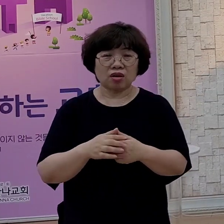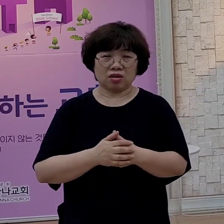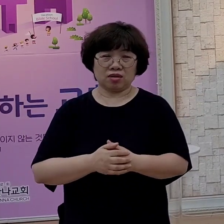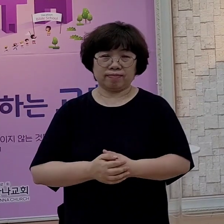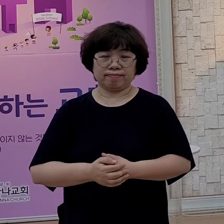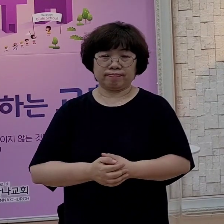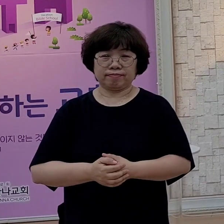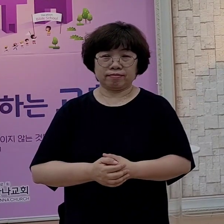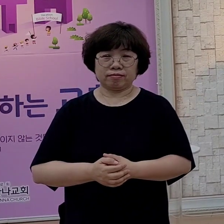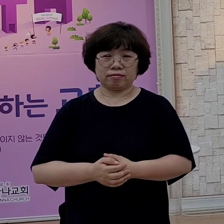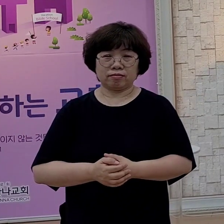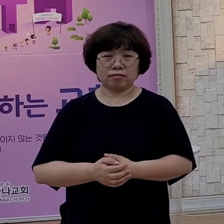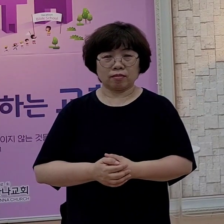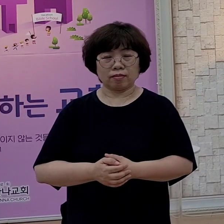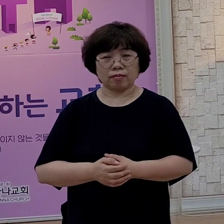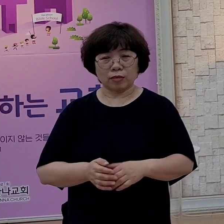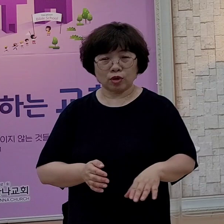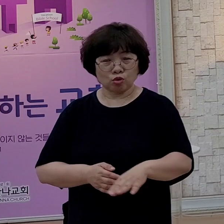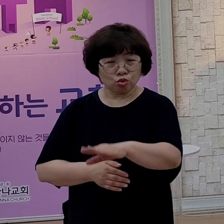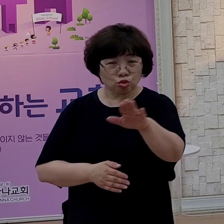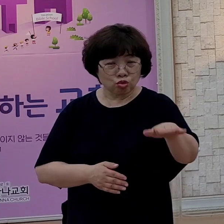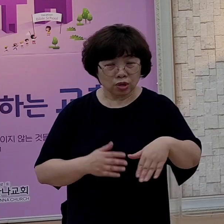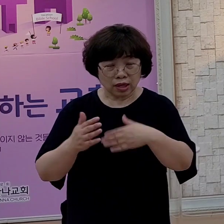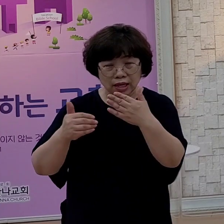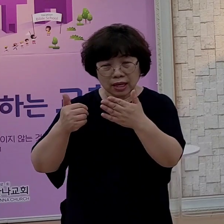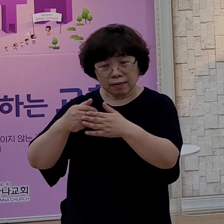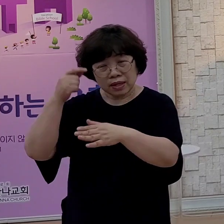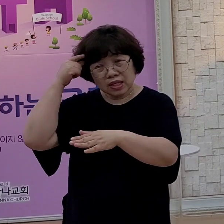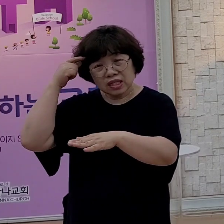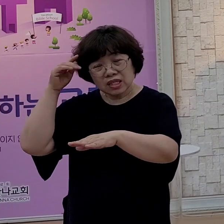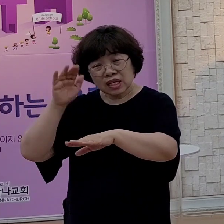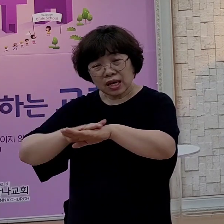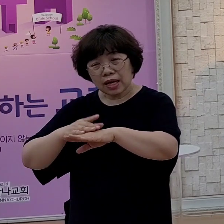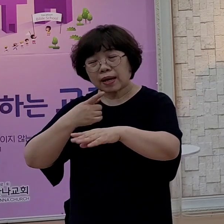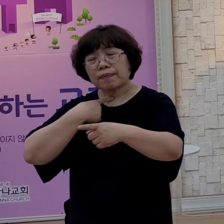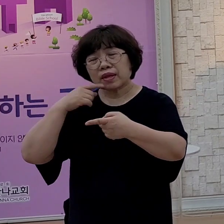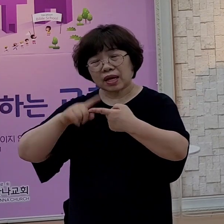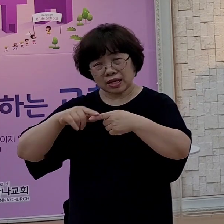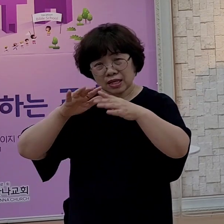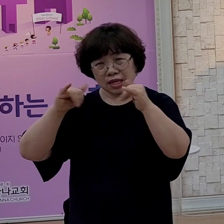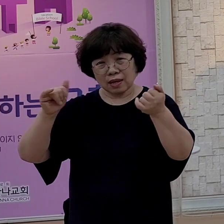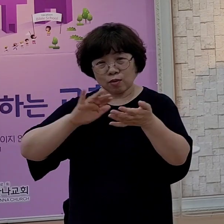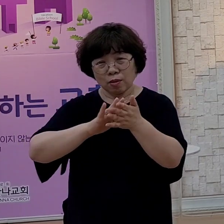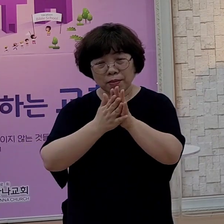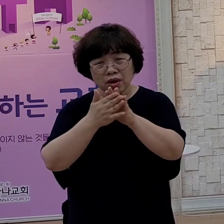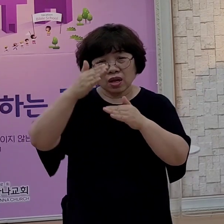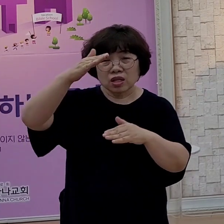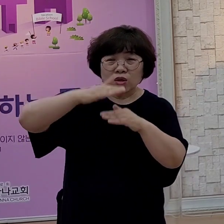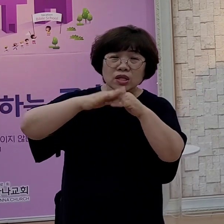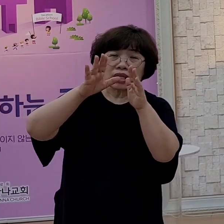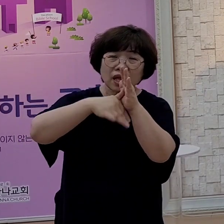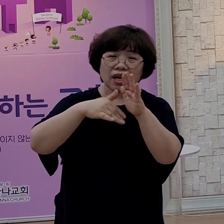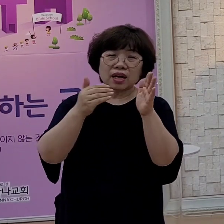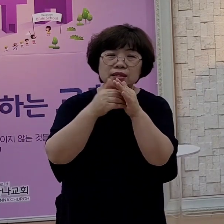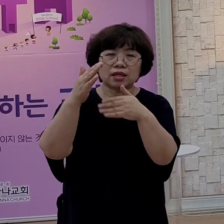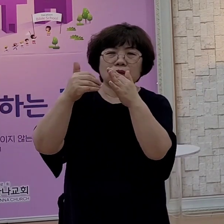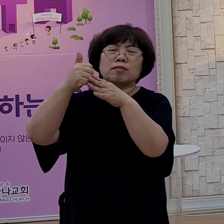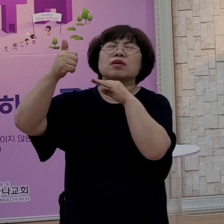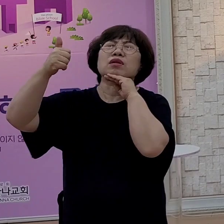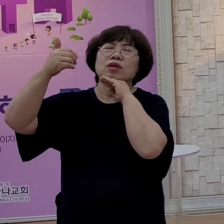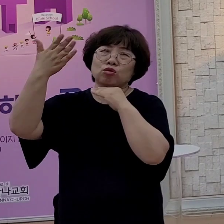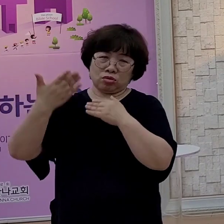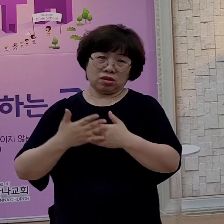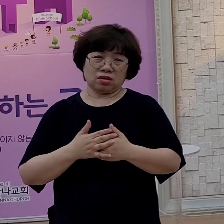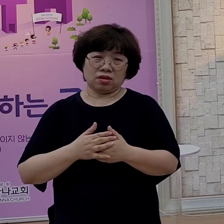우리가 그렇게 하늘의 지혜에 합당한 사람으로 세워지기를 기다리신다는 사실. 여러분 저와 여러분이 그런 자의